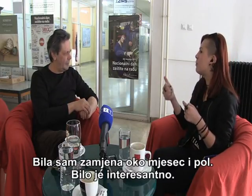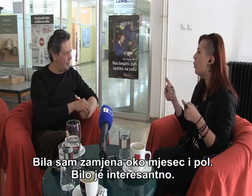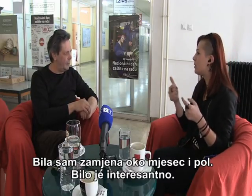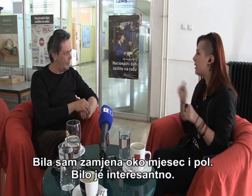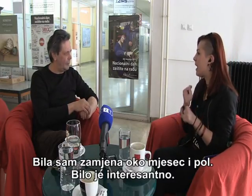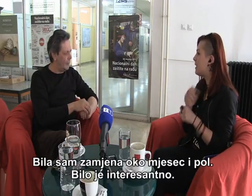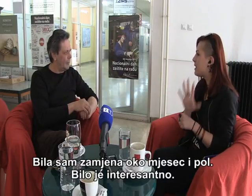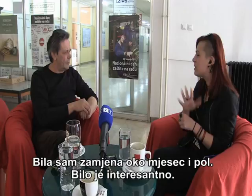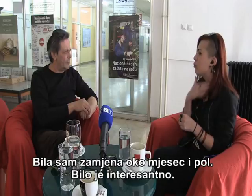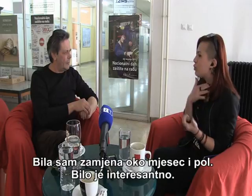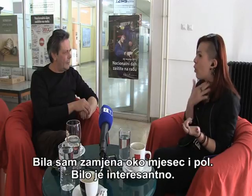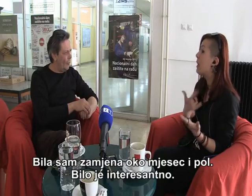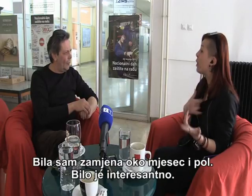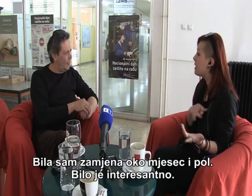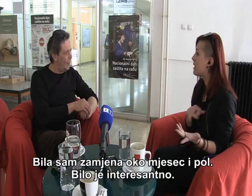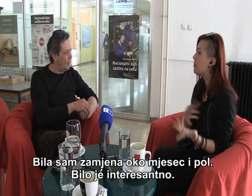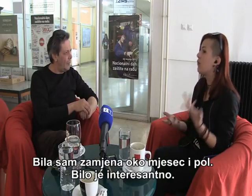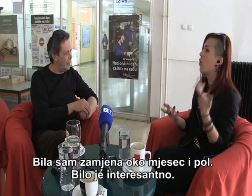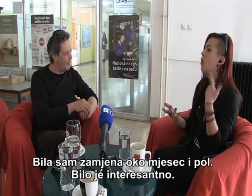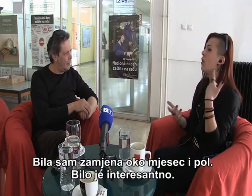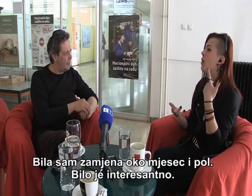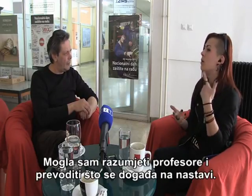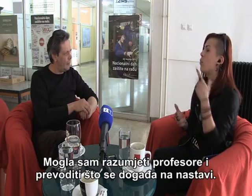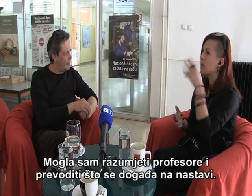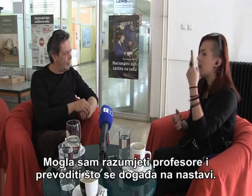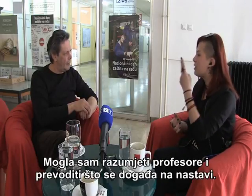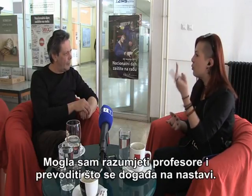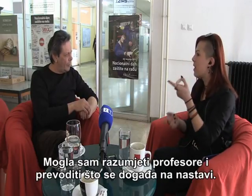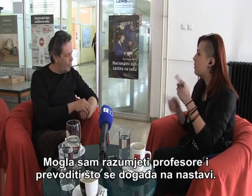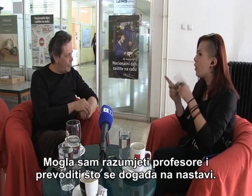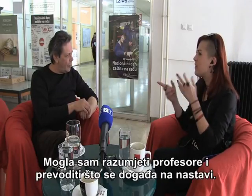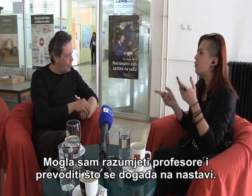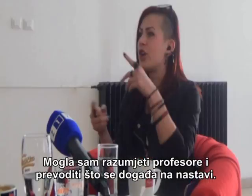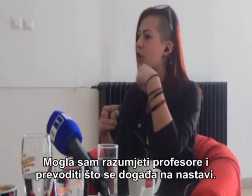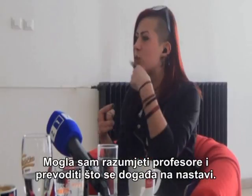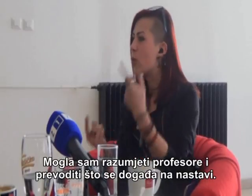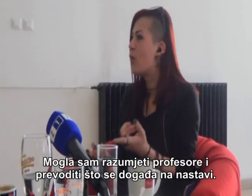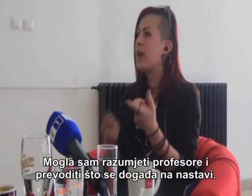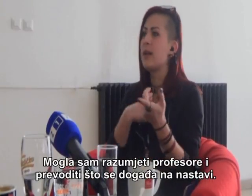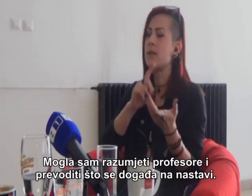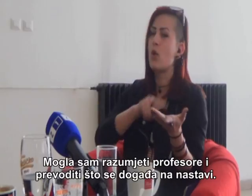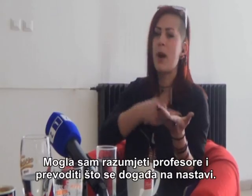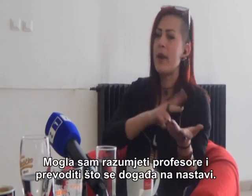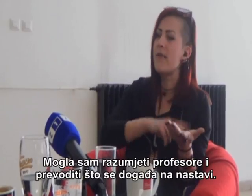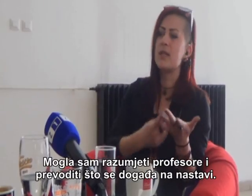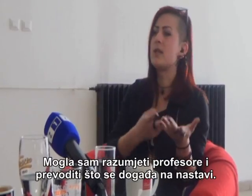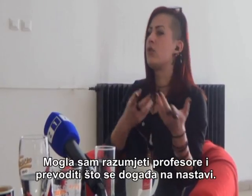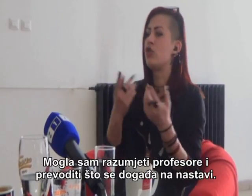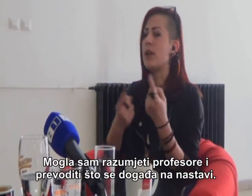puno sam radila s njim u školi. Bila je zanimljivo, mogla sam razumjeti. Prvo mi što je sad u govoru, ja sam mogla prevesti. Sad je